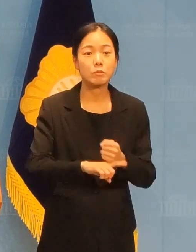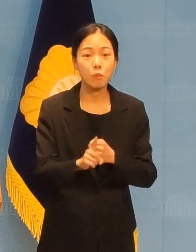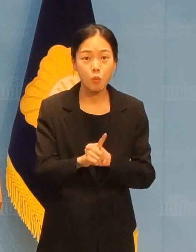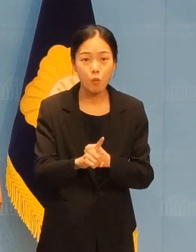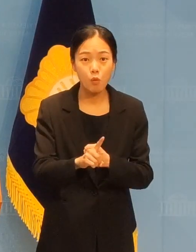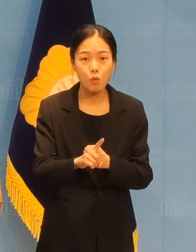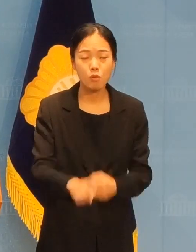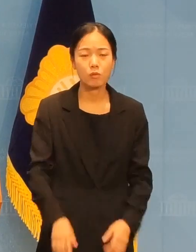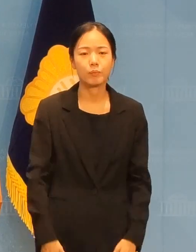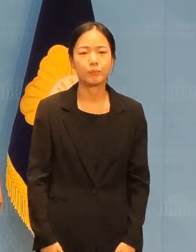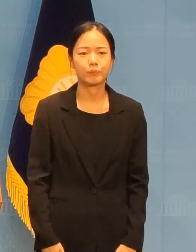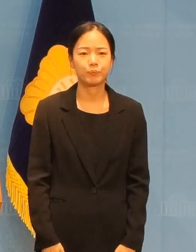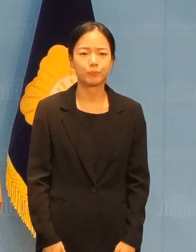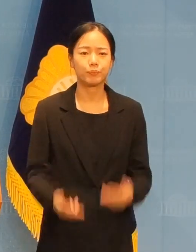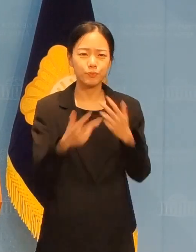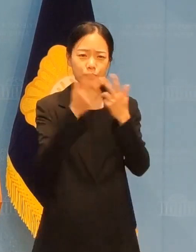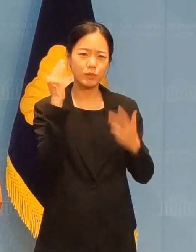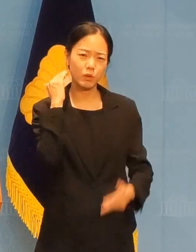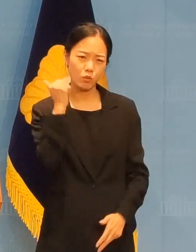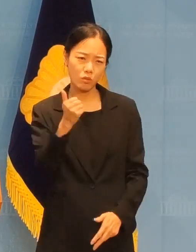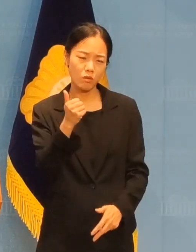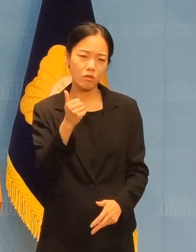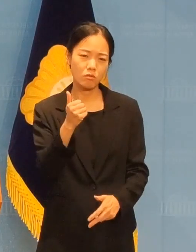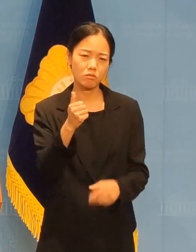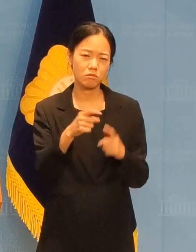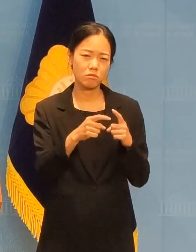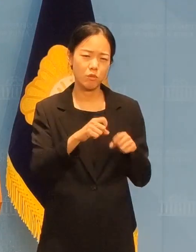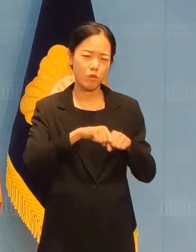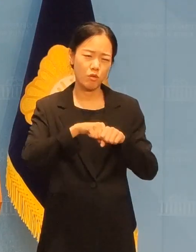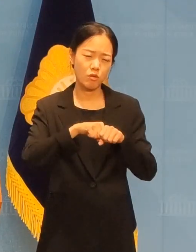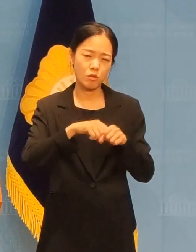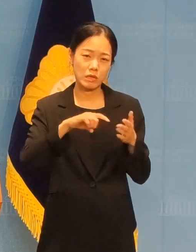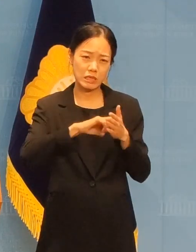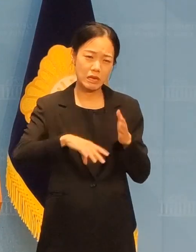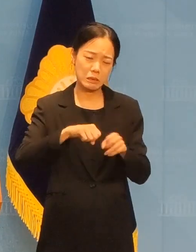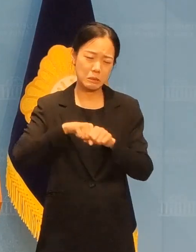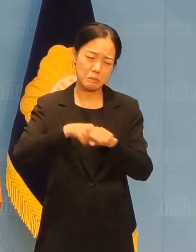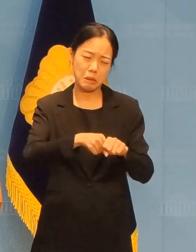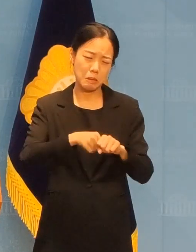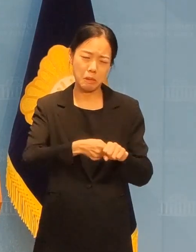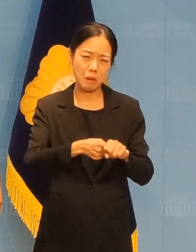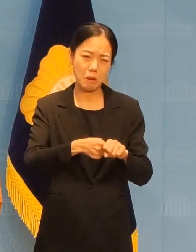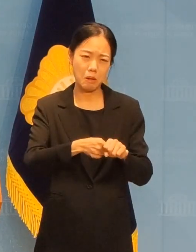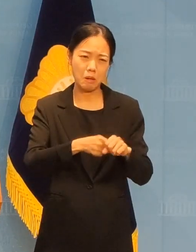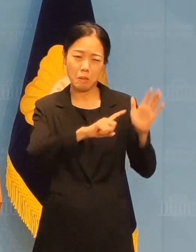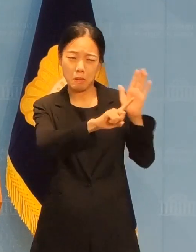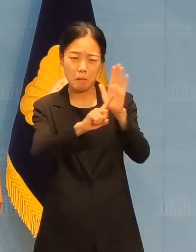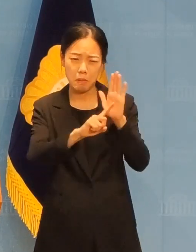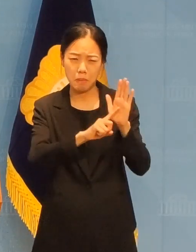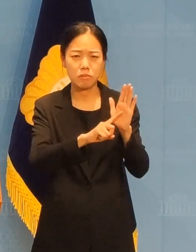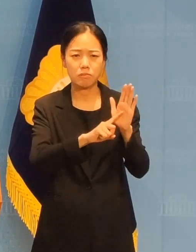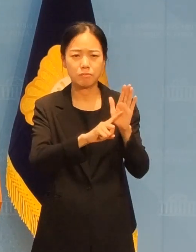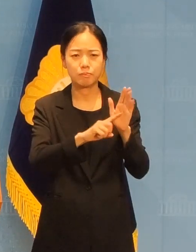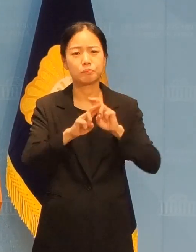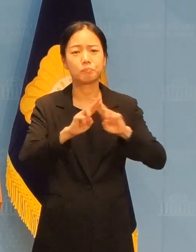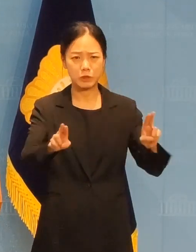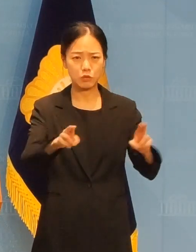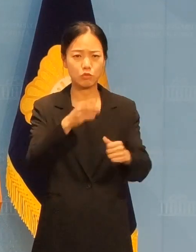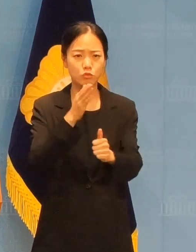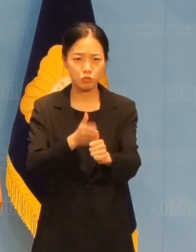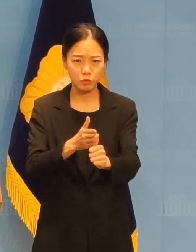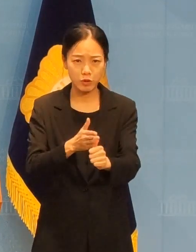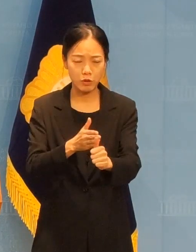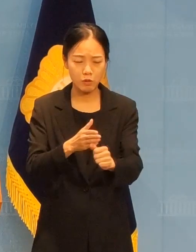향한 맹목적인 증세 선점 포고를 즉각 철회하고 시장의 순리를 따르는